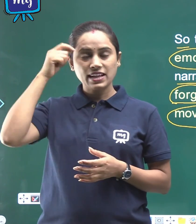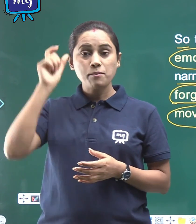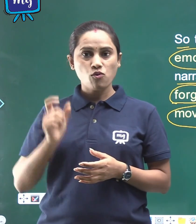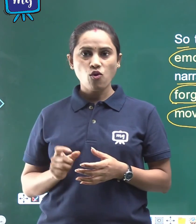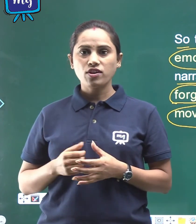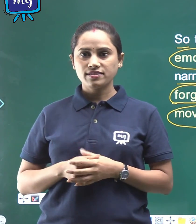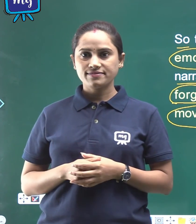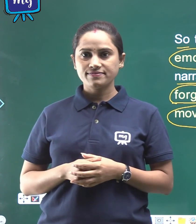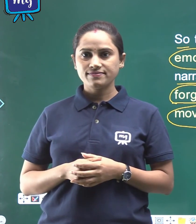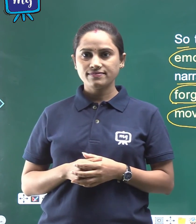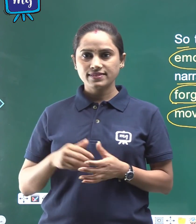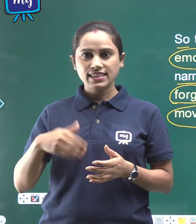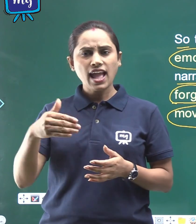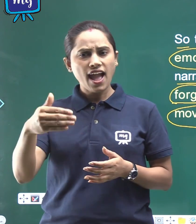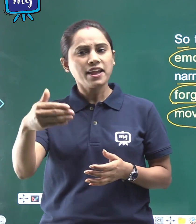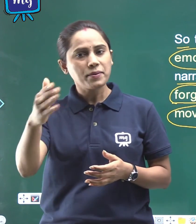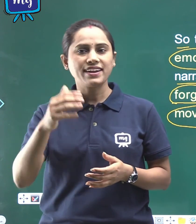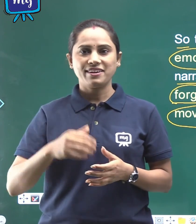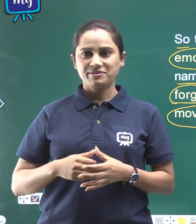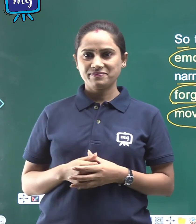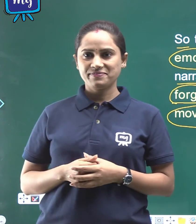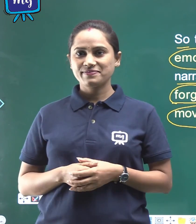Move on, आगे बढ़ना.